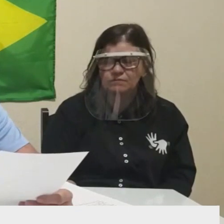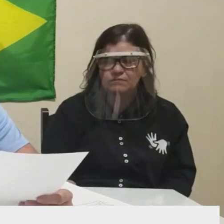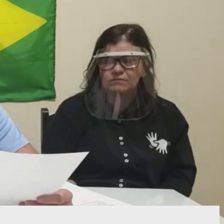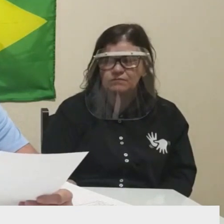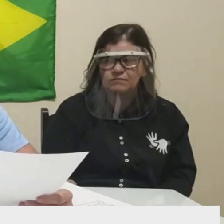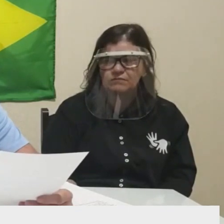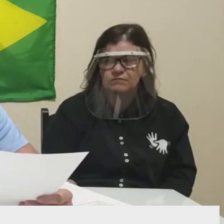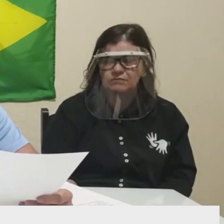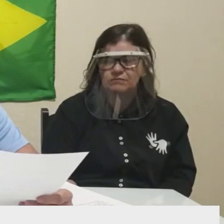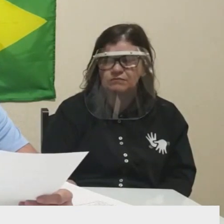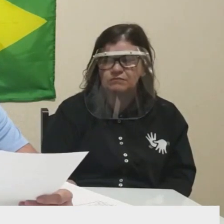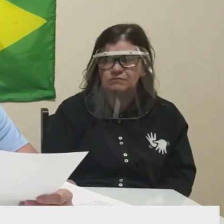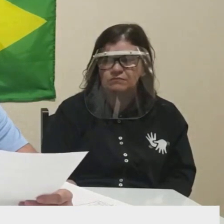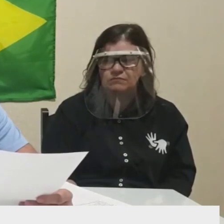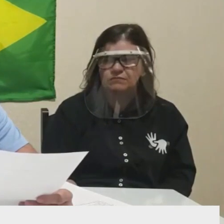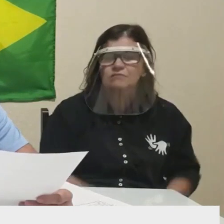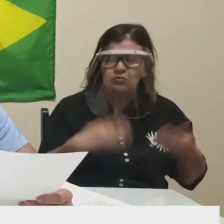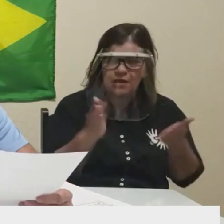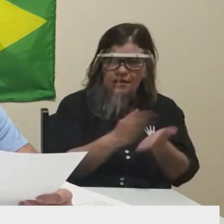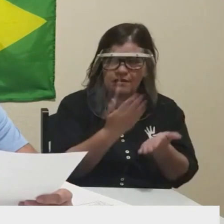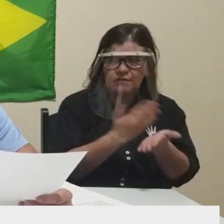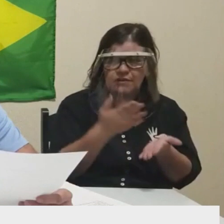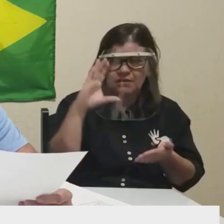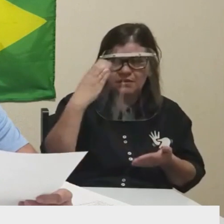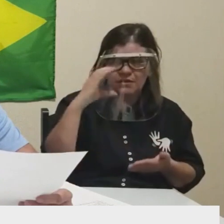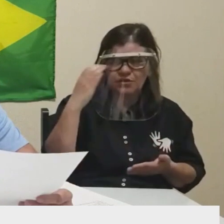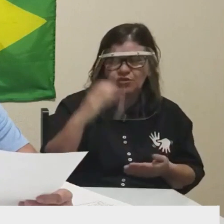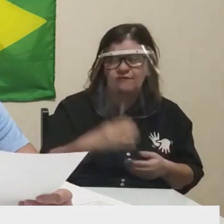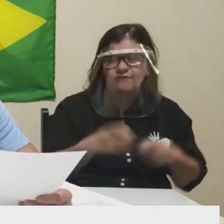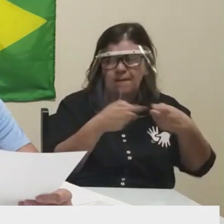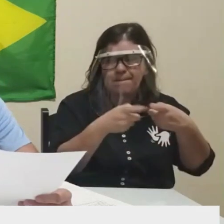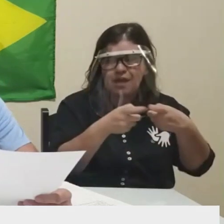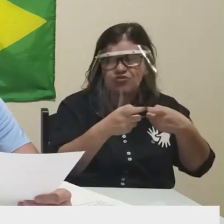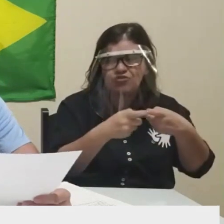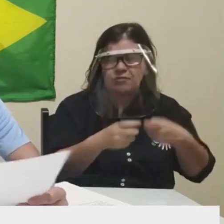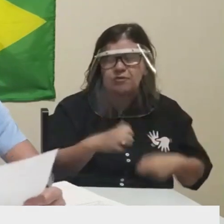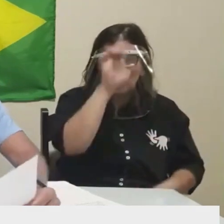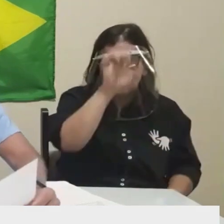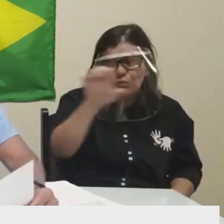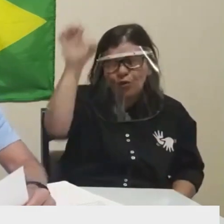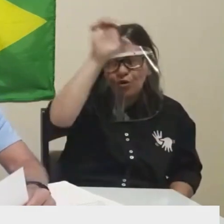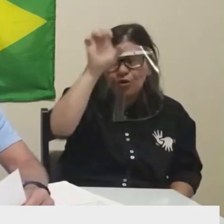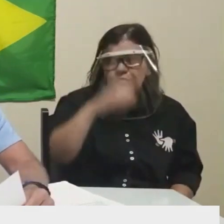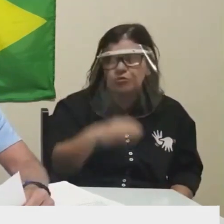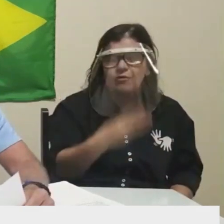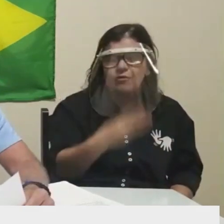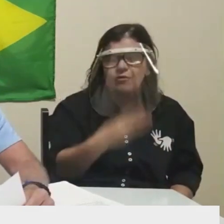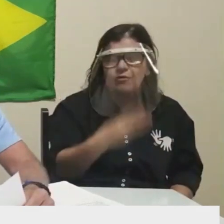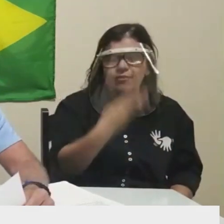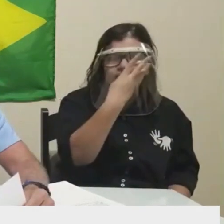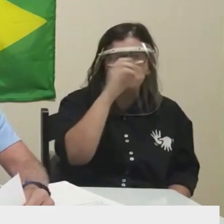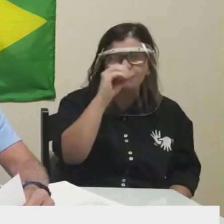Foi publicado numa revista científica, né, jornal médico europeu, dizendo que